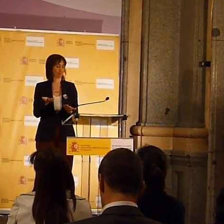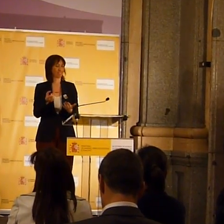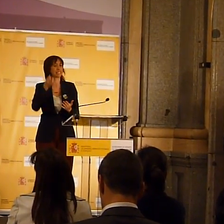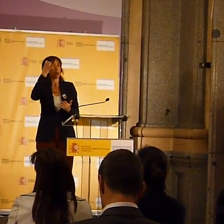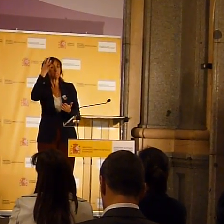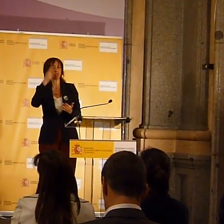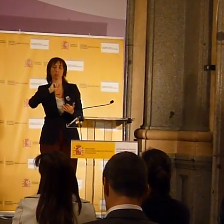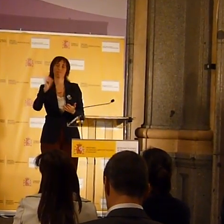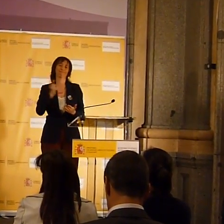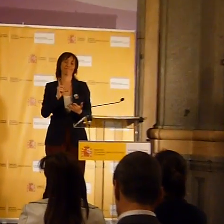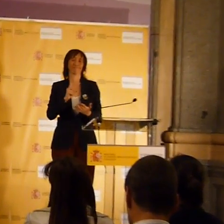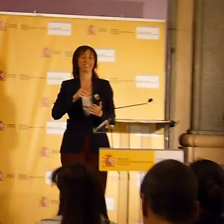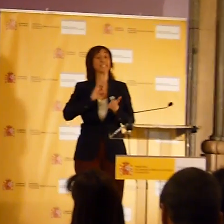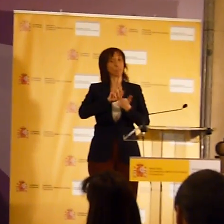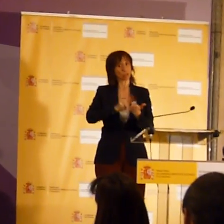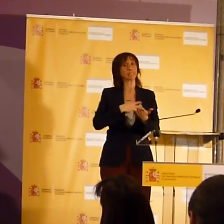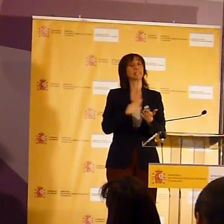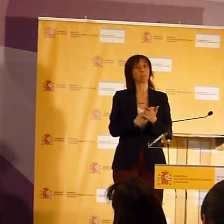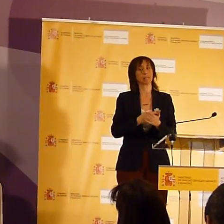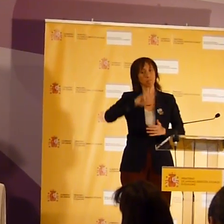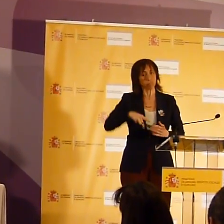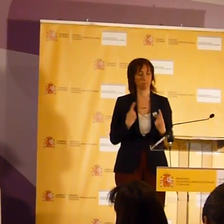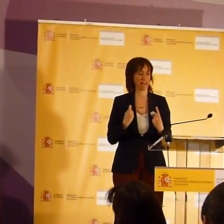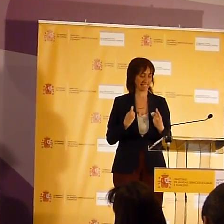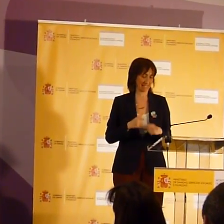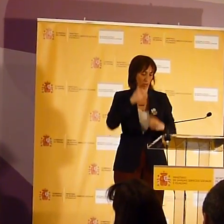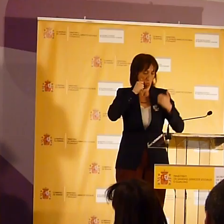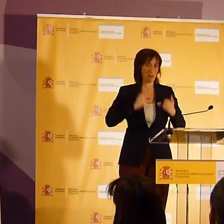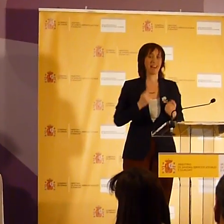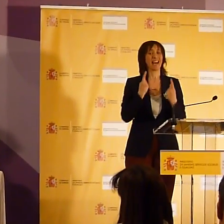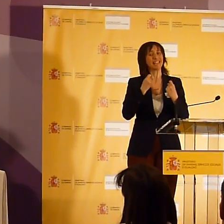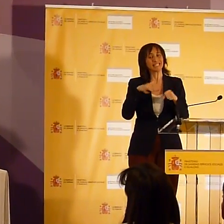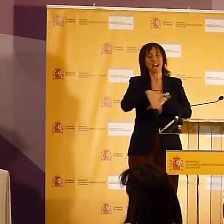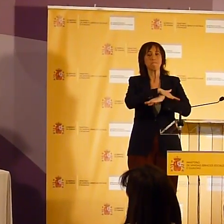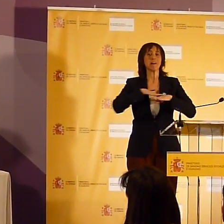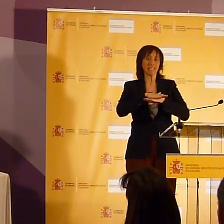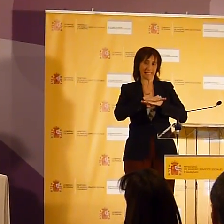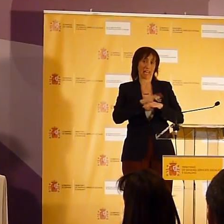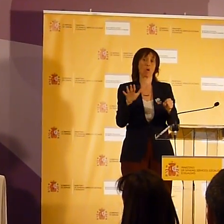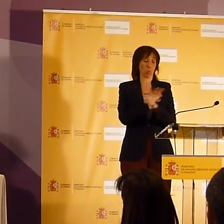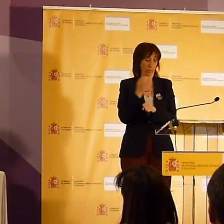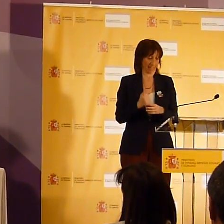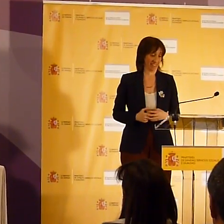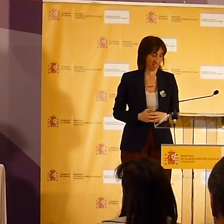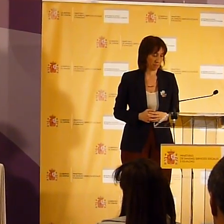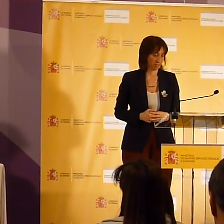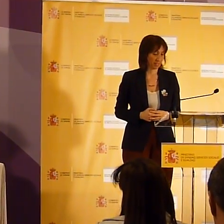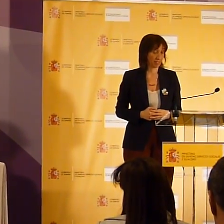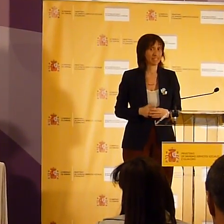no es un lujo, no es un capricho. El servicio de intérpretes es una necesidad humana y una necesidad básica que se debe de